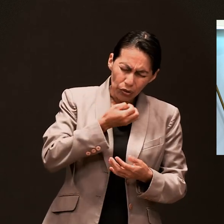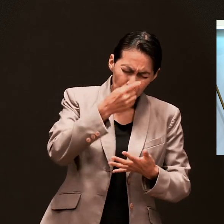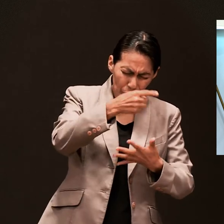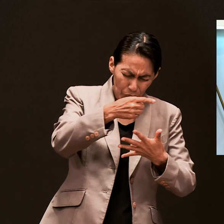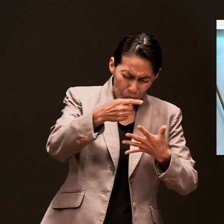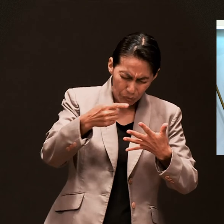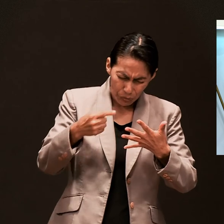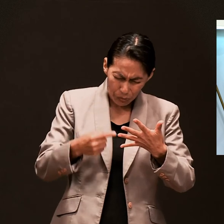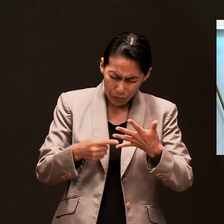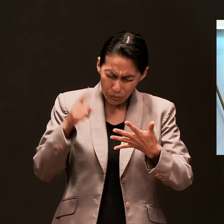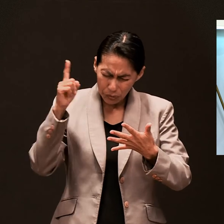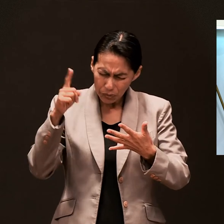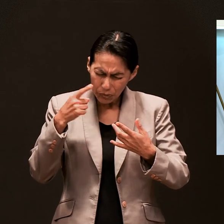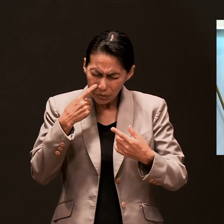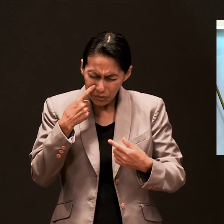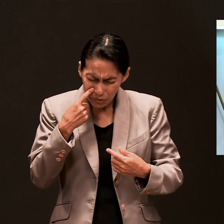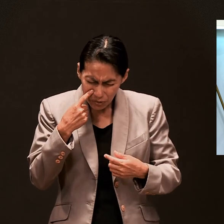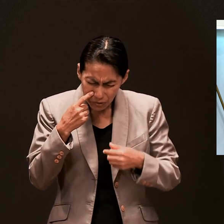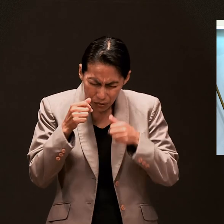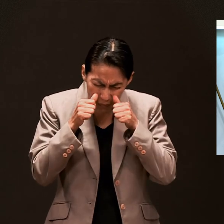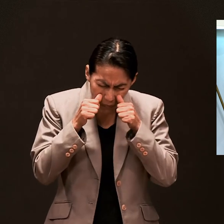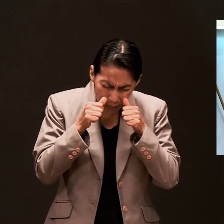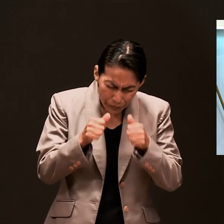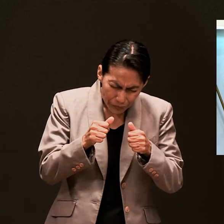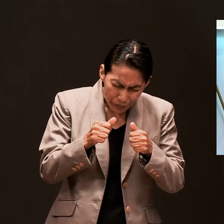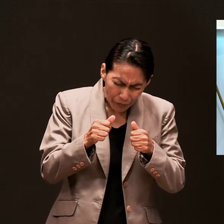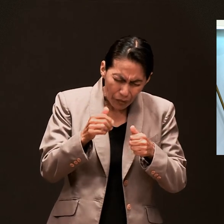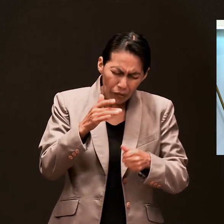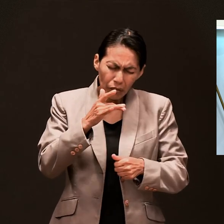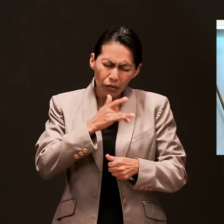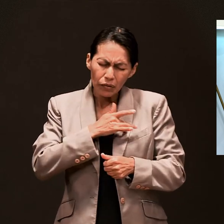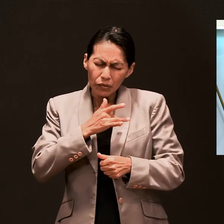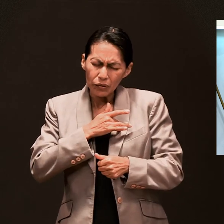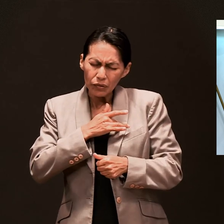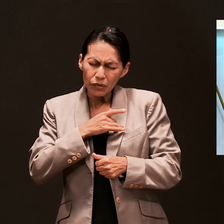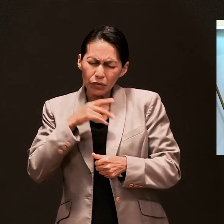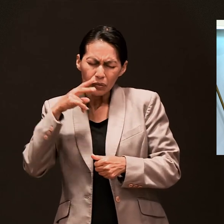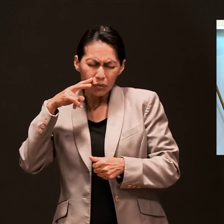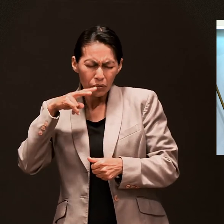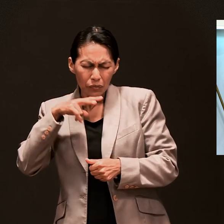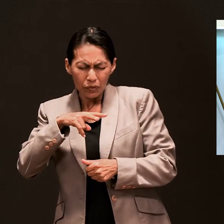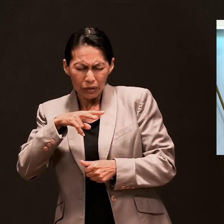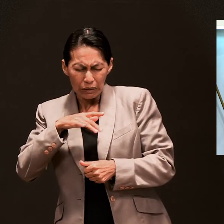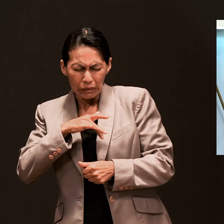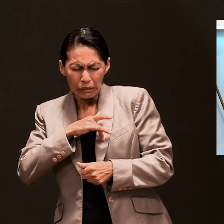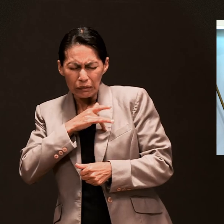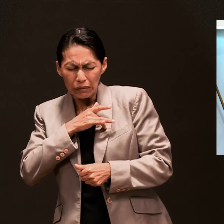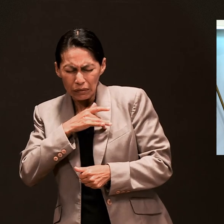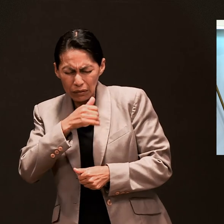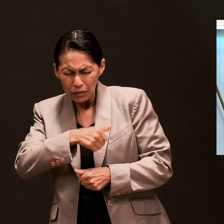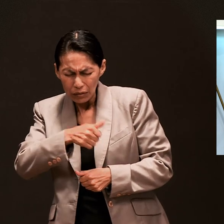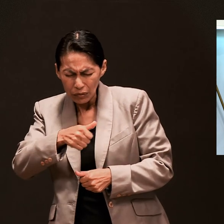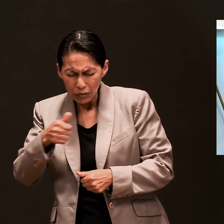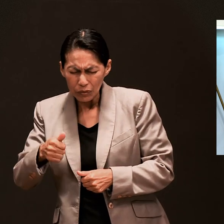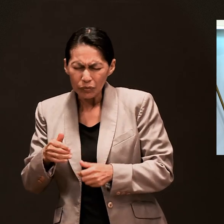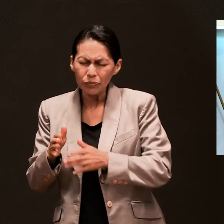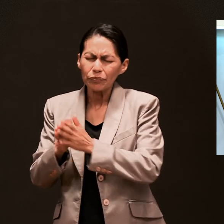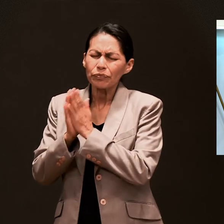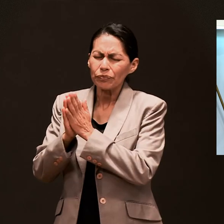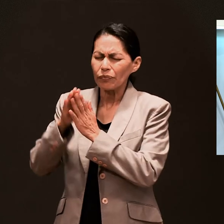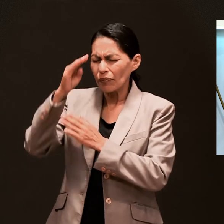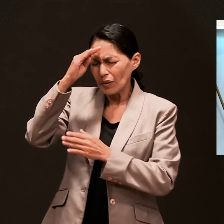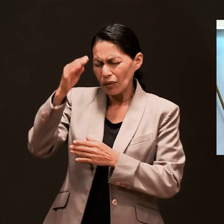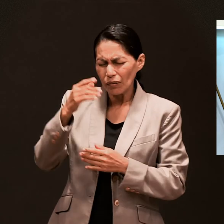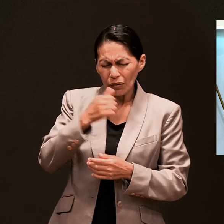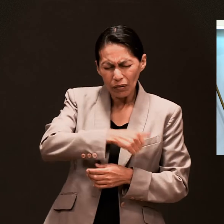tú has escuchado y conoces profundamente porque Tú lees los corazones señor ponemos en